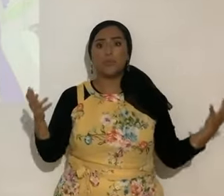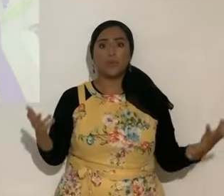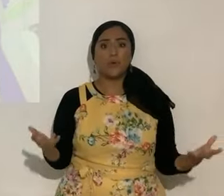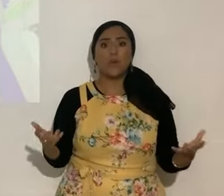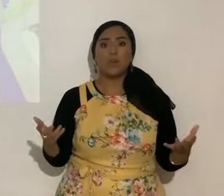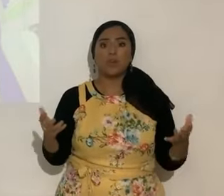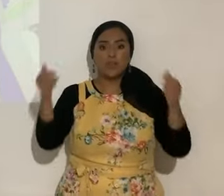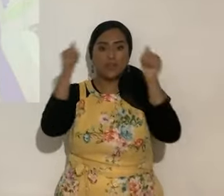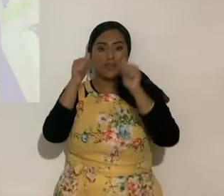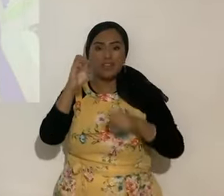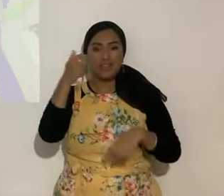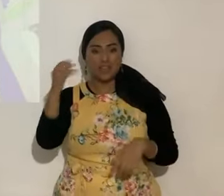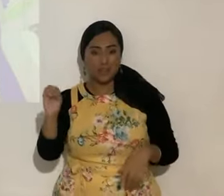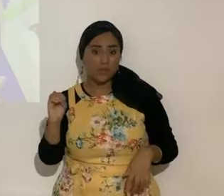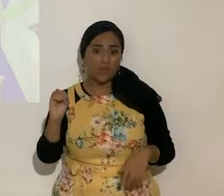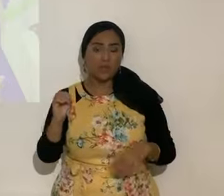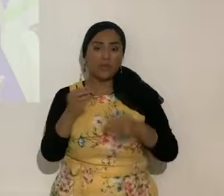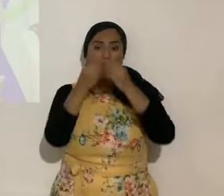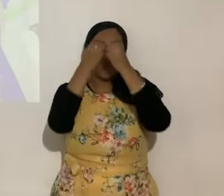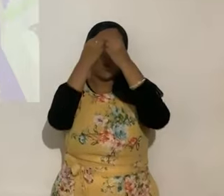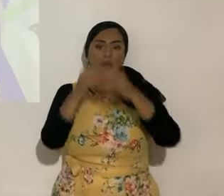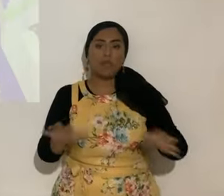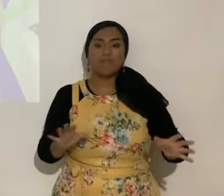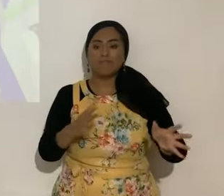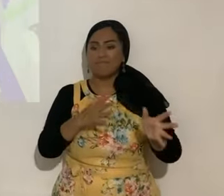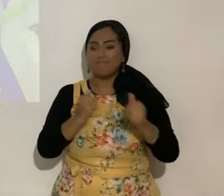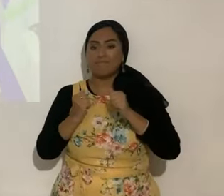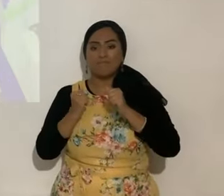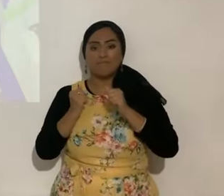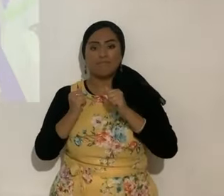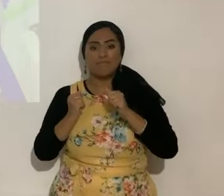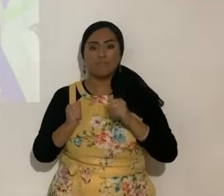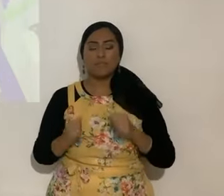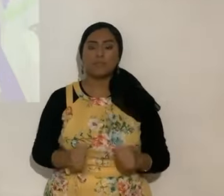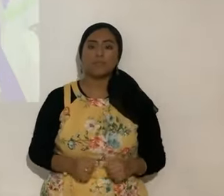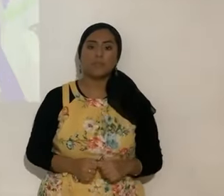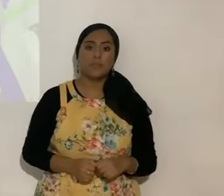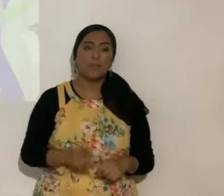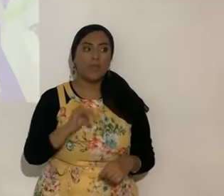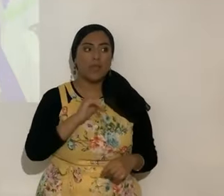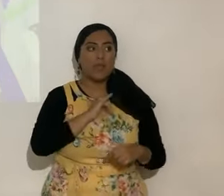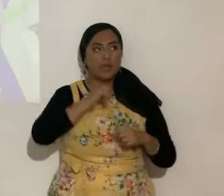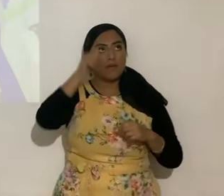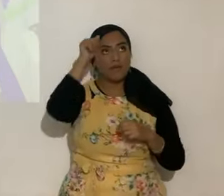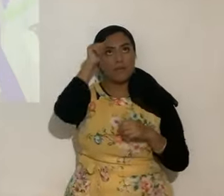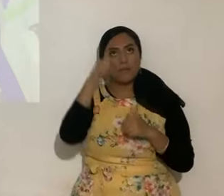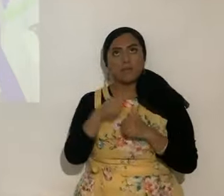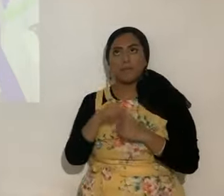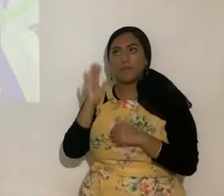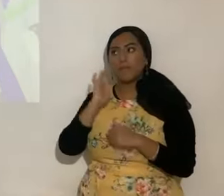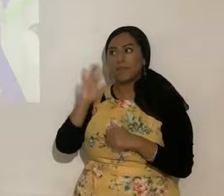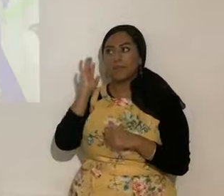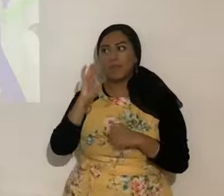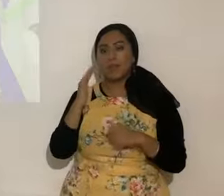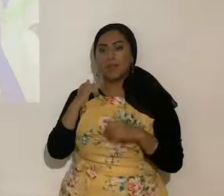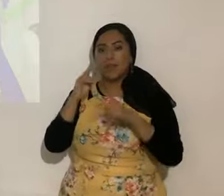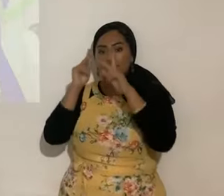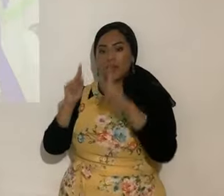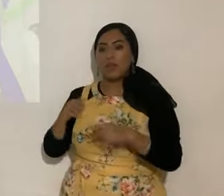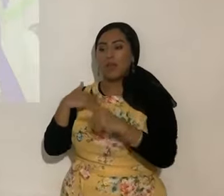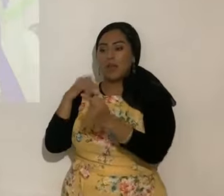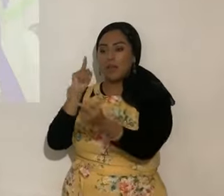egolatría, e idolatría, se pierde en un momento, yo recuerdo, un conocido